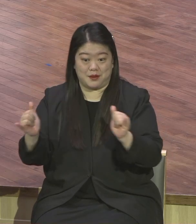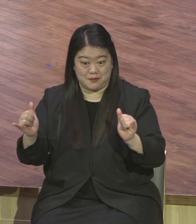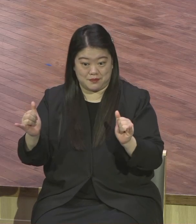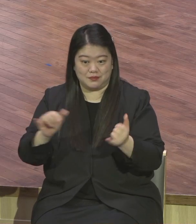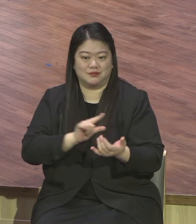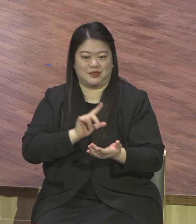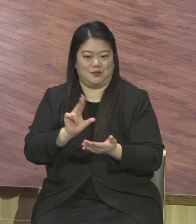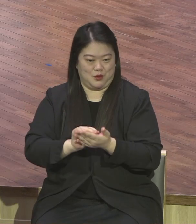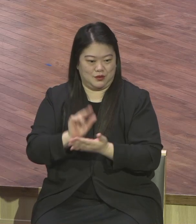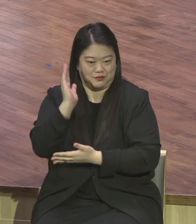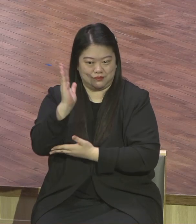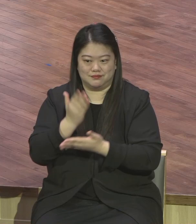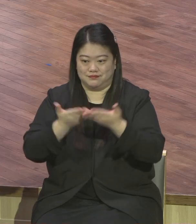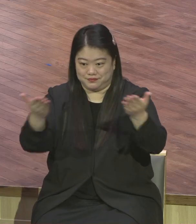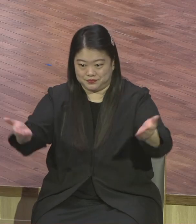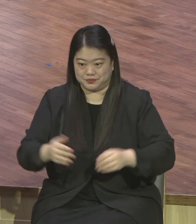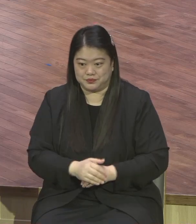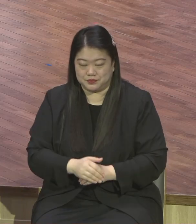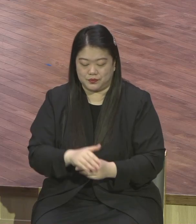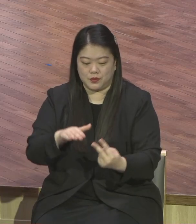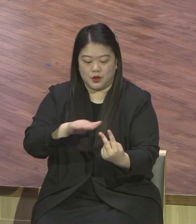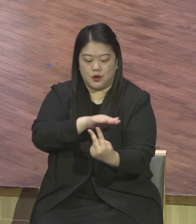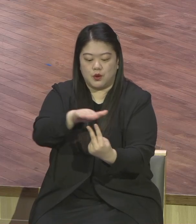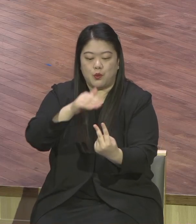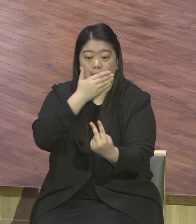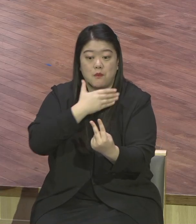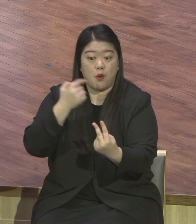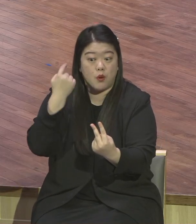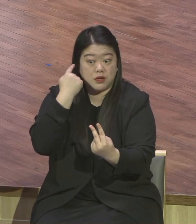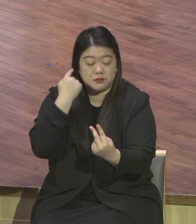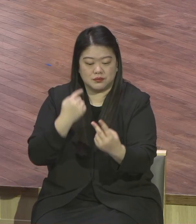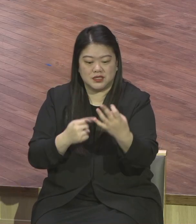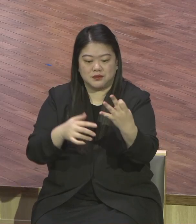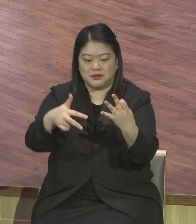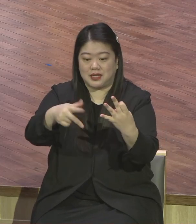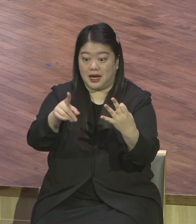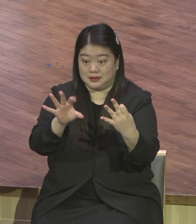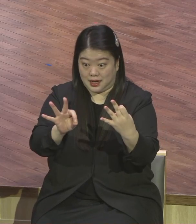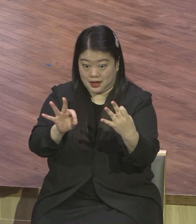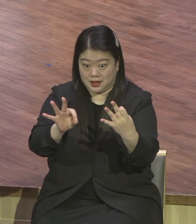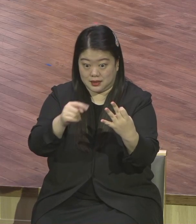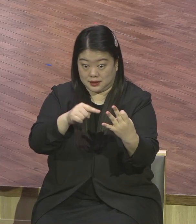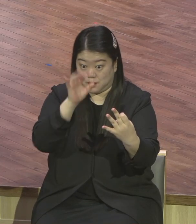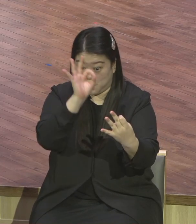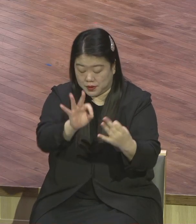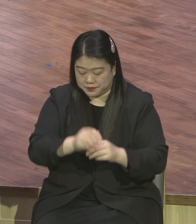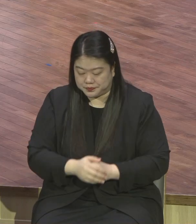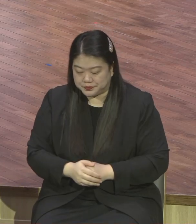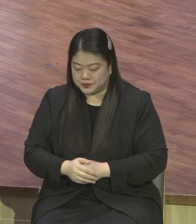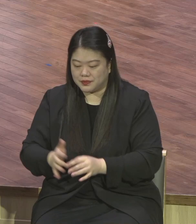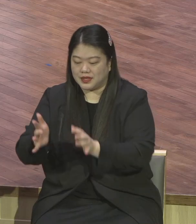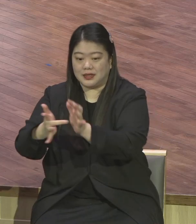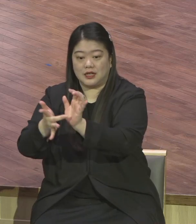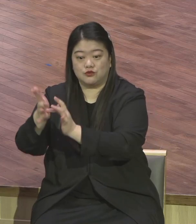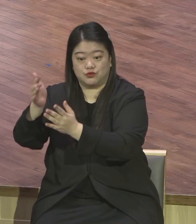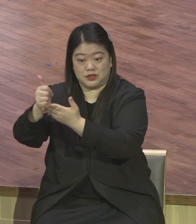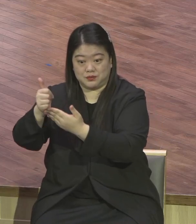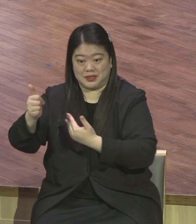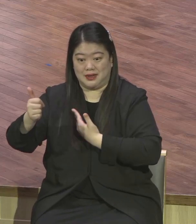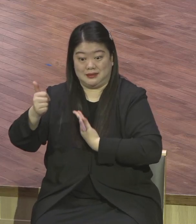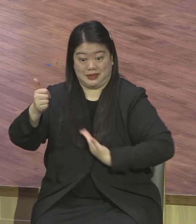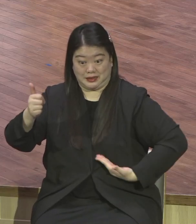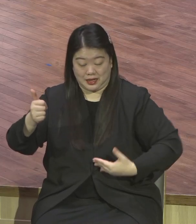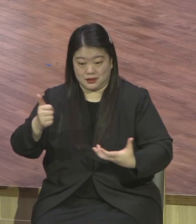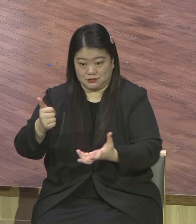드립니다. 요한복음 14장에 보면 예수님의 제자들이 아주 큰